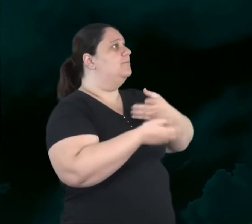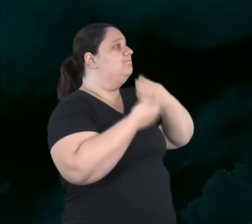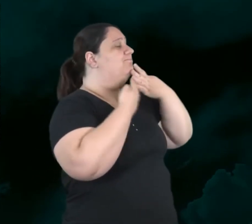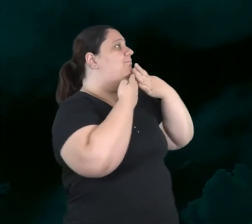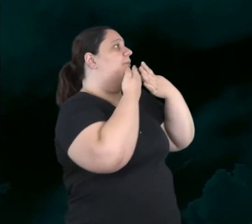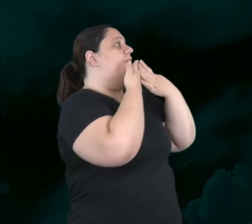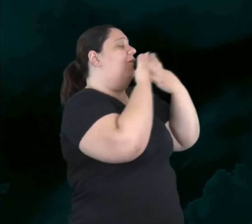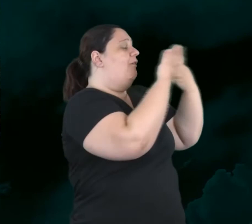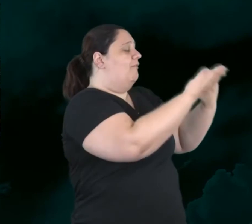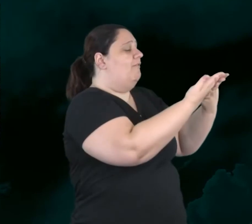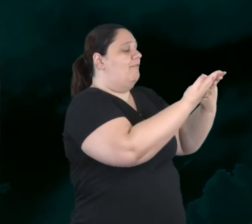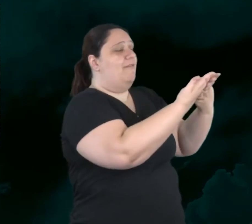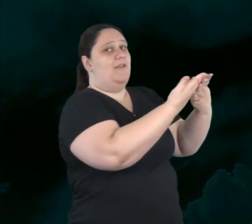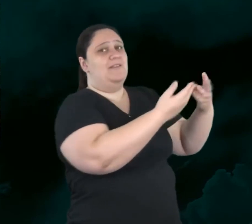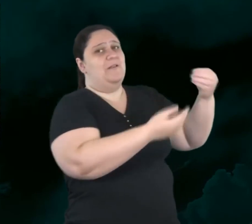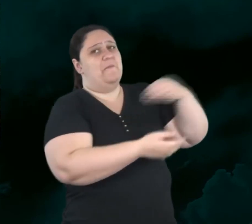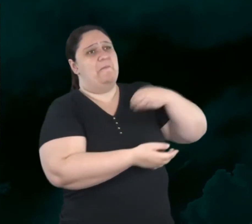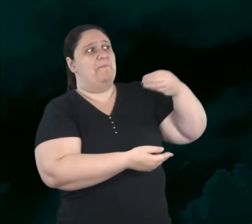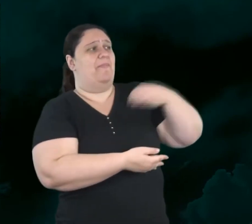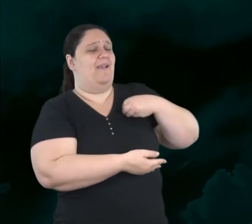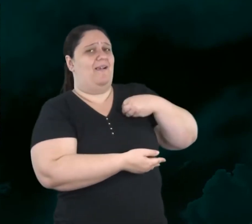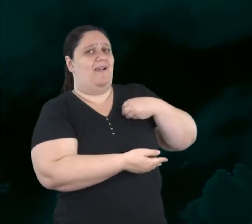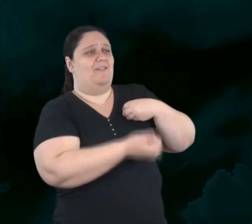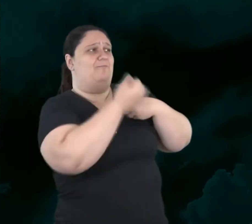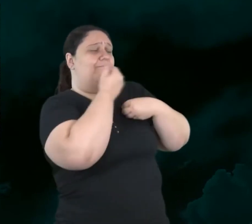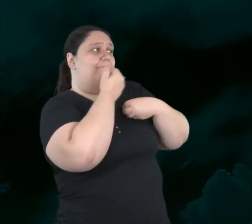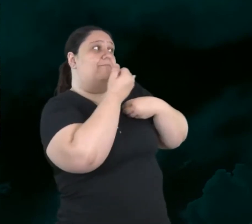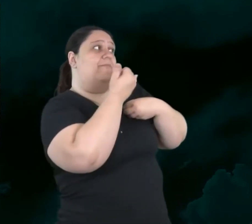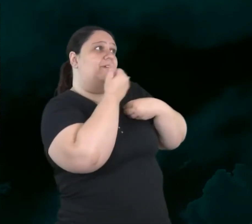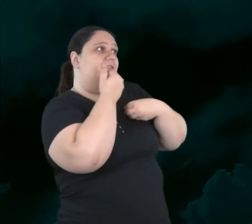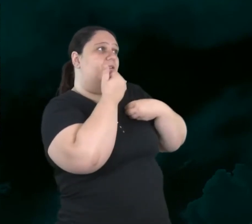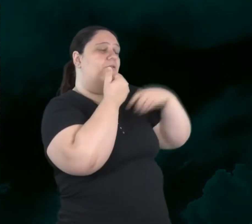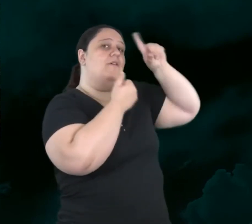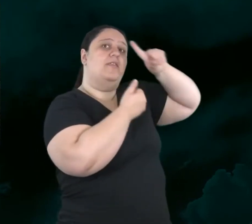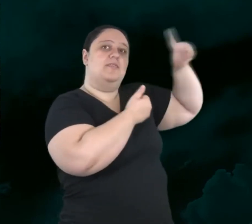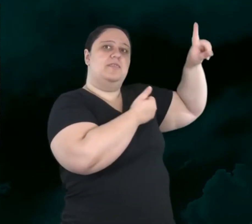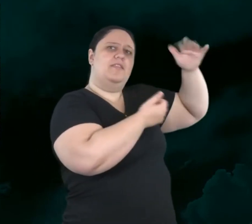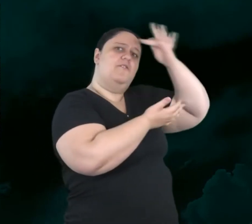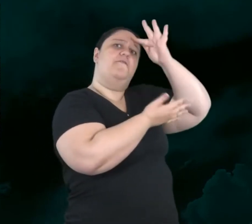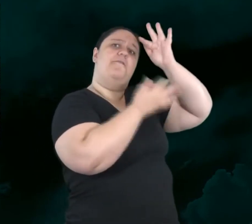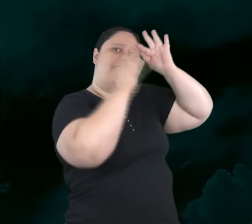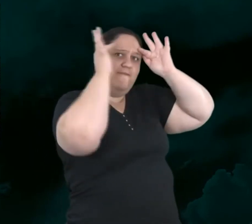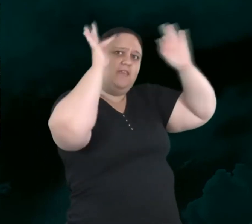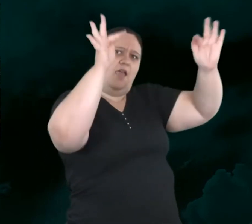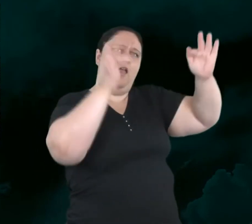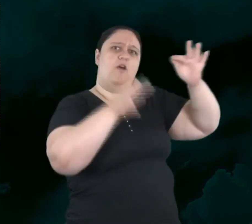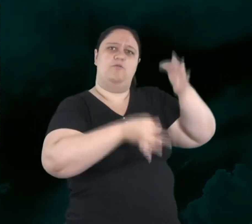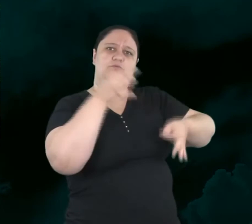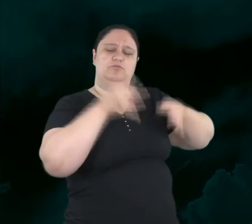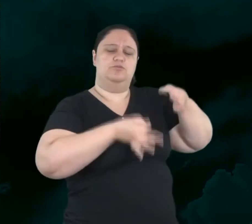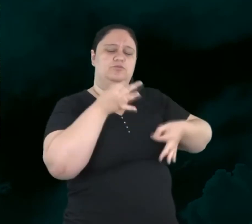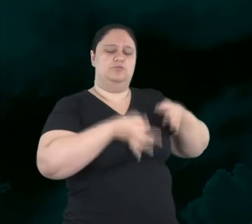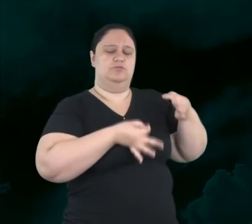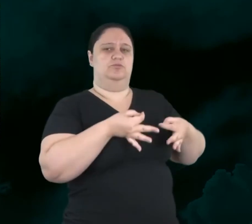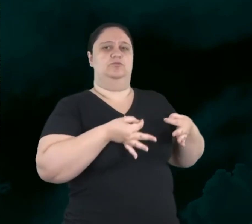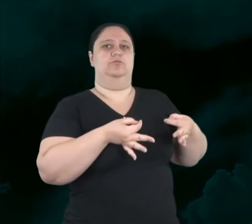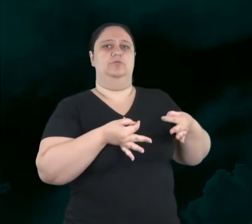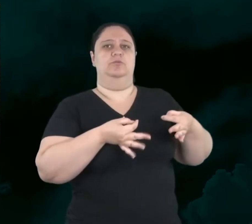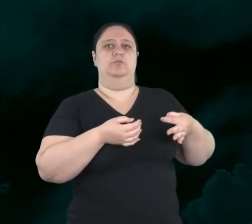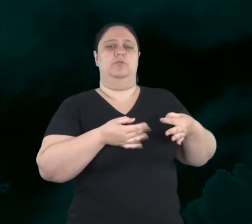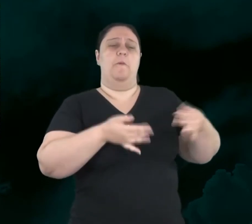pecados. Se confessamos nossos pecados, Ele é fiel e justo para nos perdoar os pecados e